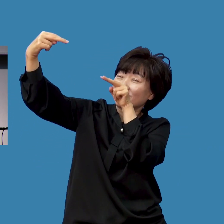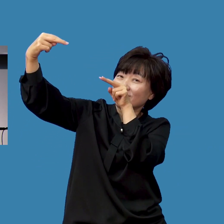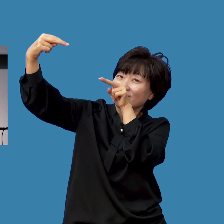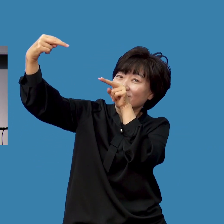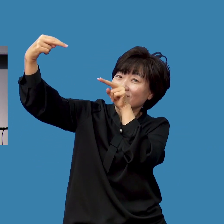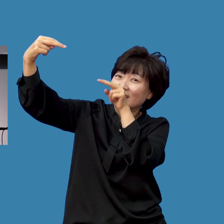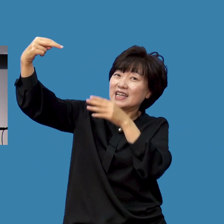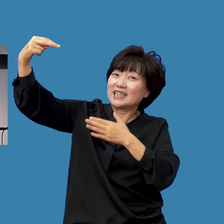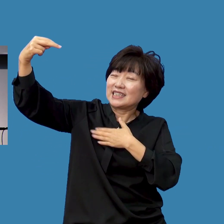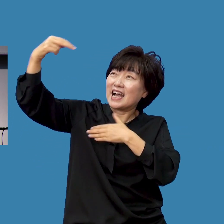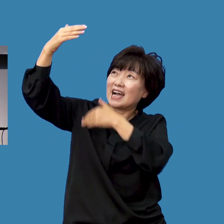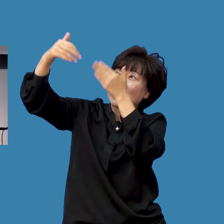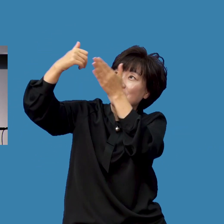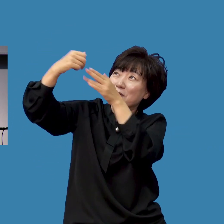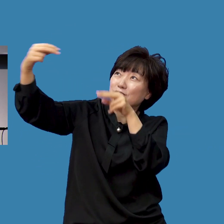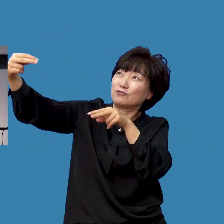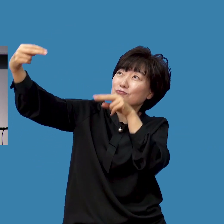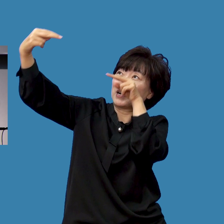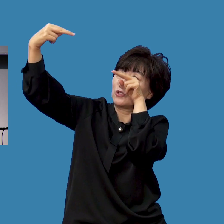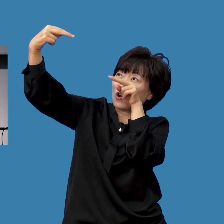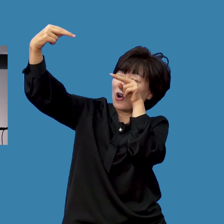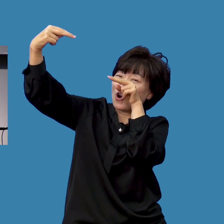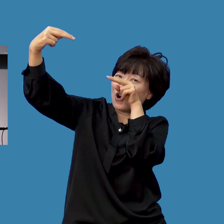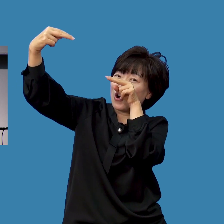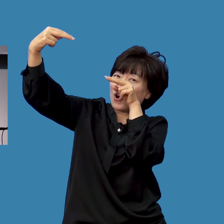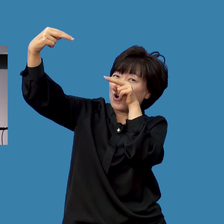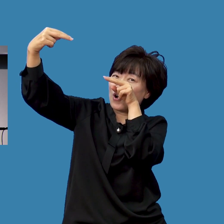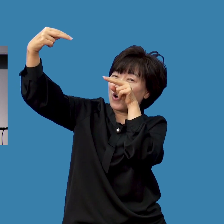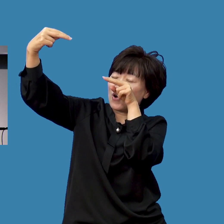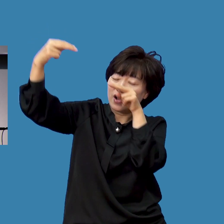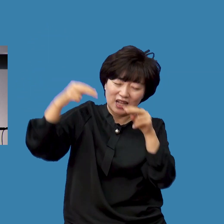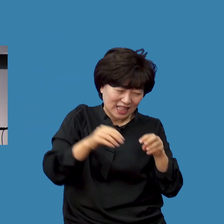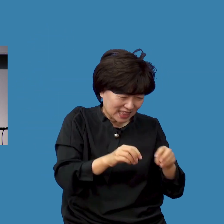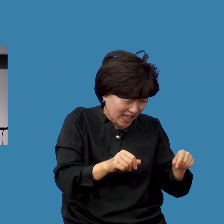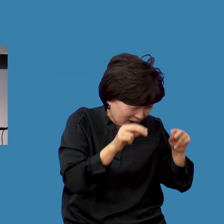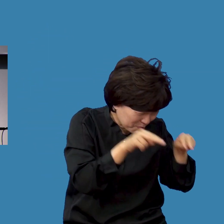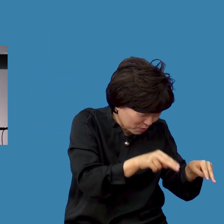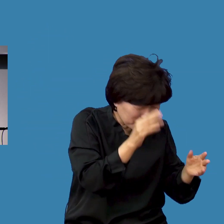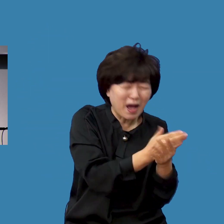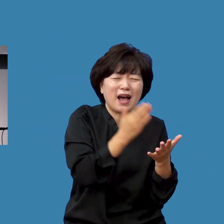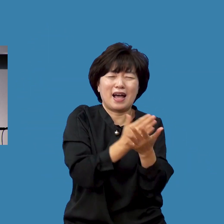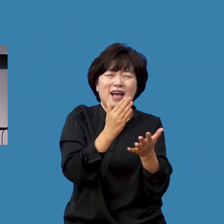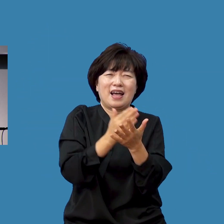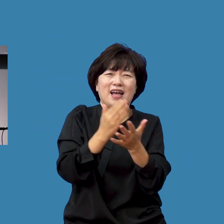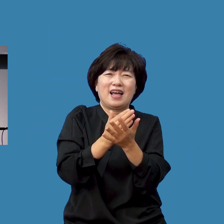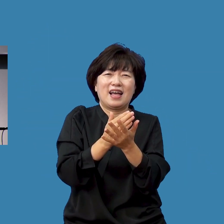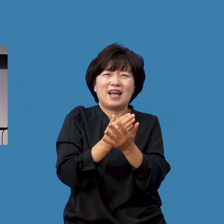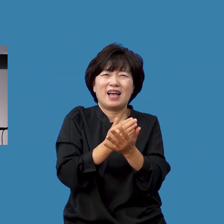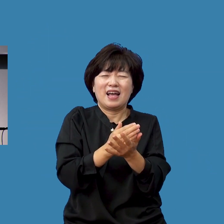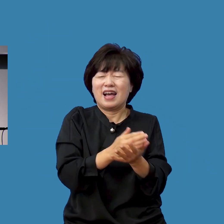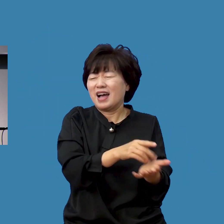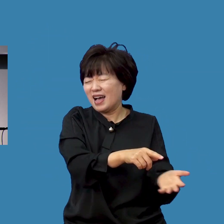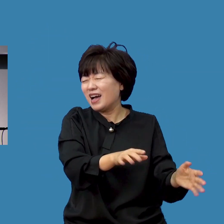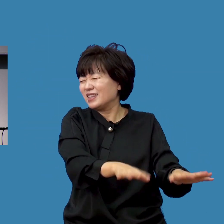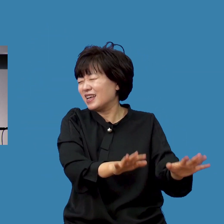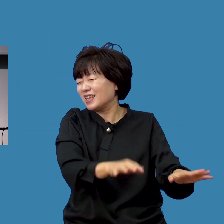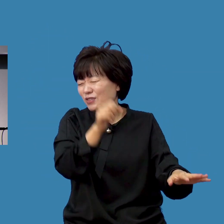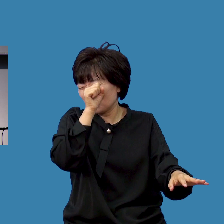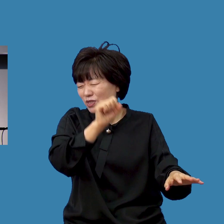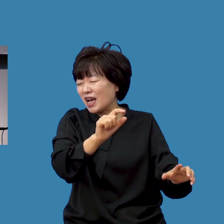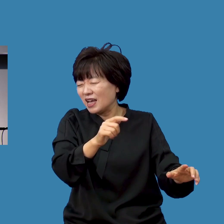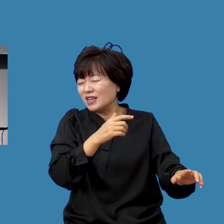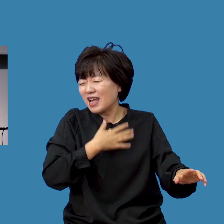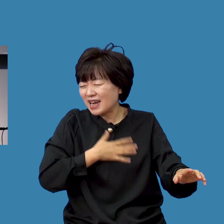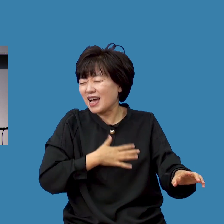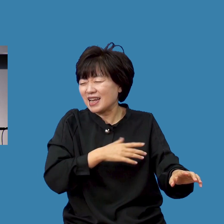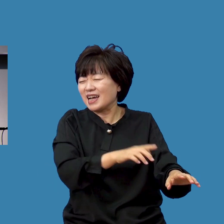지금은 내 눈을 쳐다봐. 지금은 나하고 눈을 좀 맞춰. 아니 땅에서 벌어지는 거 자꾸 보지 말고.